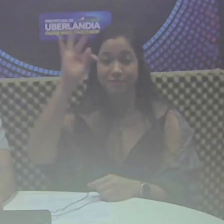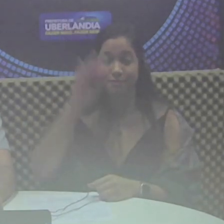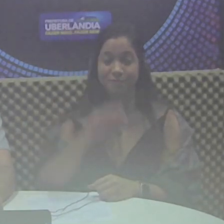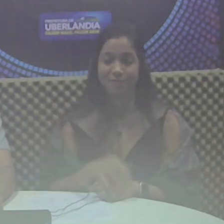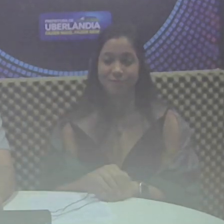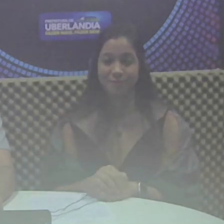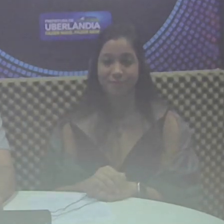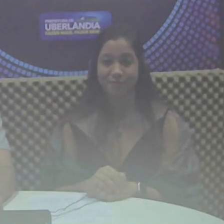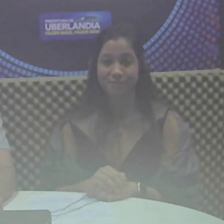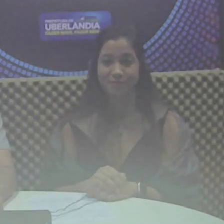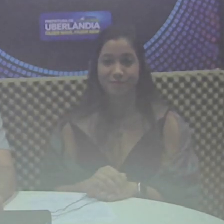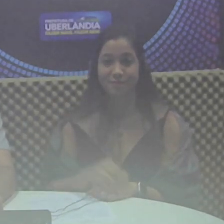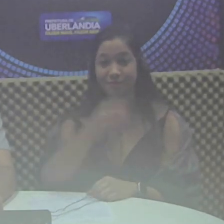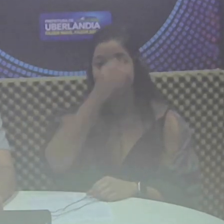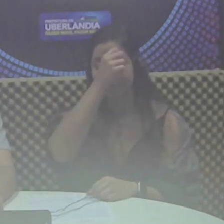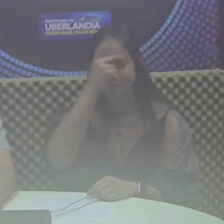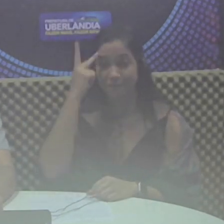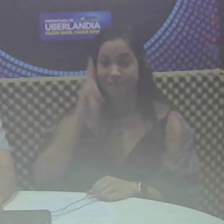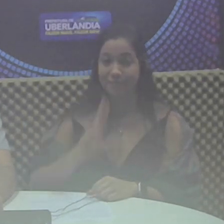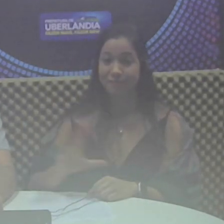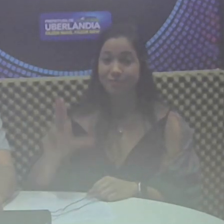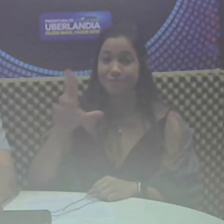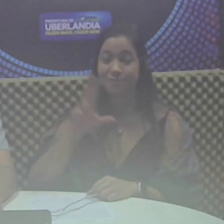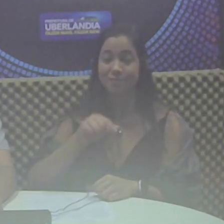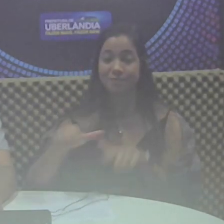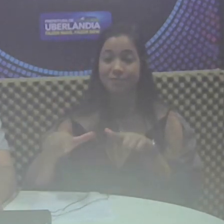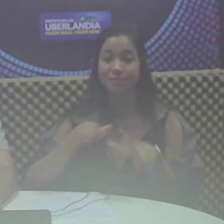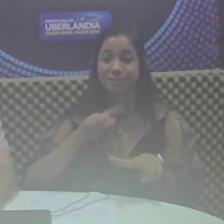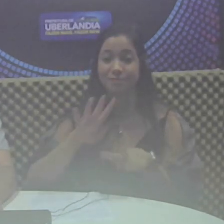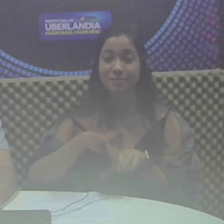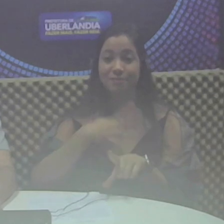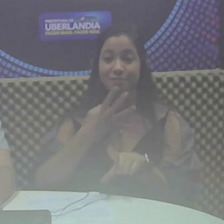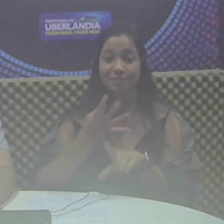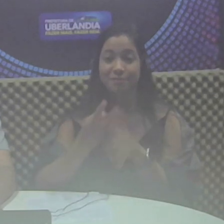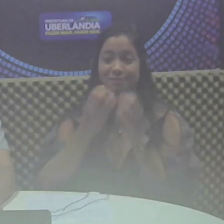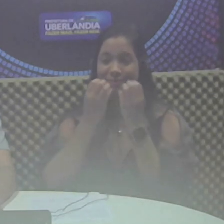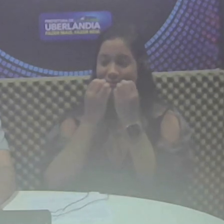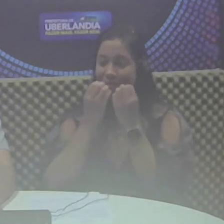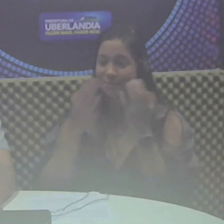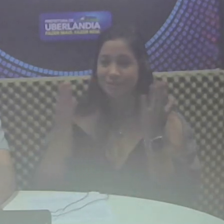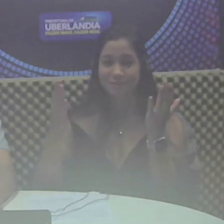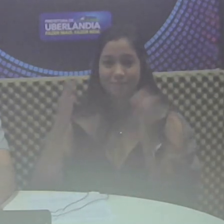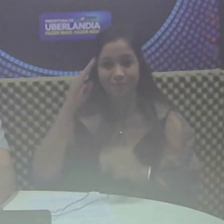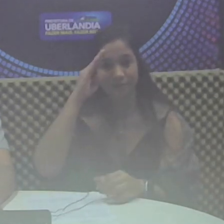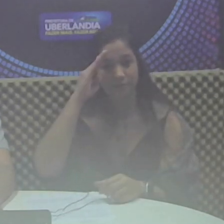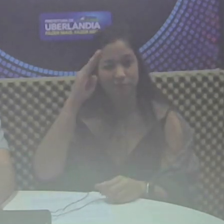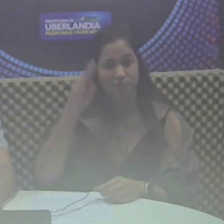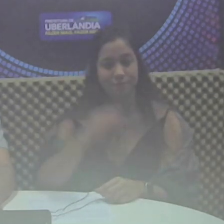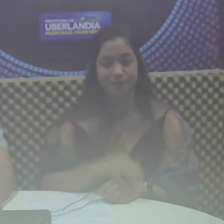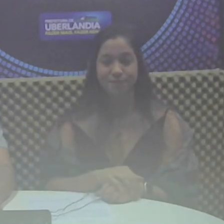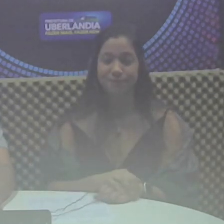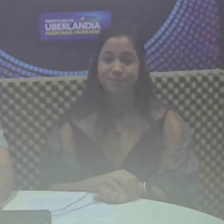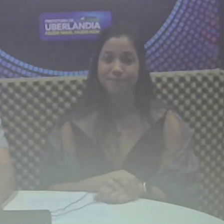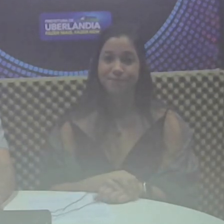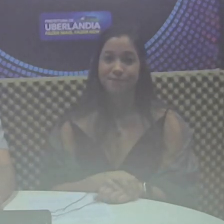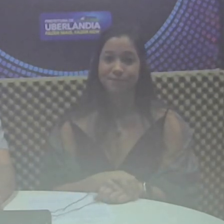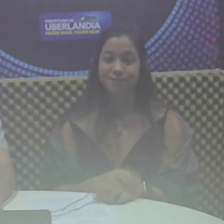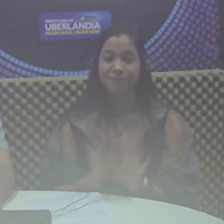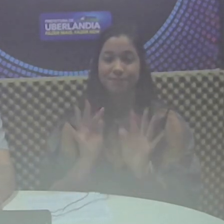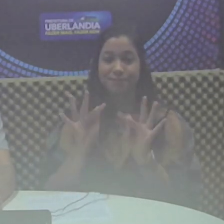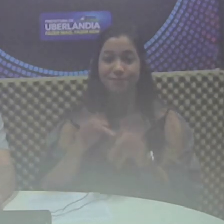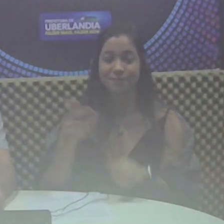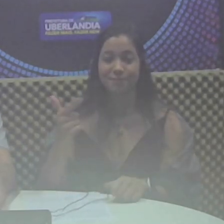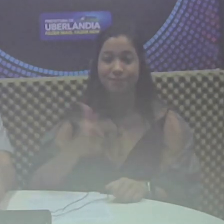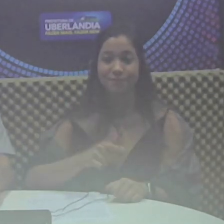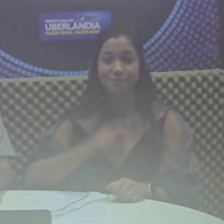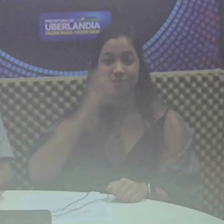Marco Túlio de Castro Kalimann. Prefeitura de Uberlândia. Fazer mais, fazer bem. Até a próxima. Fica por